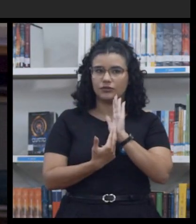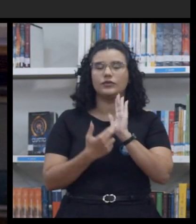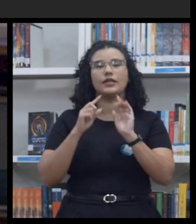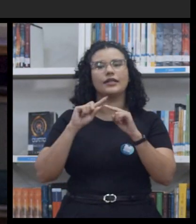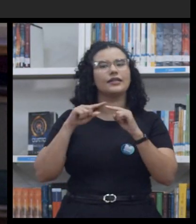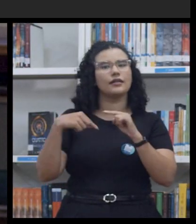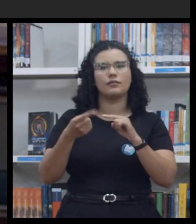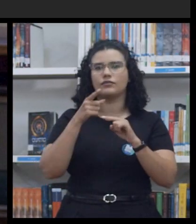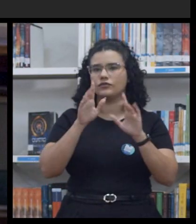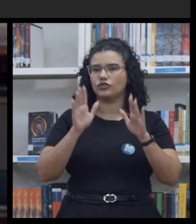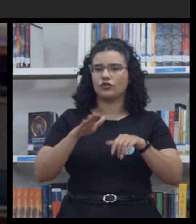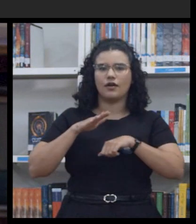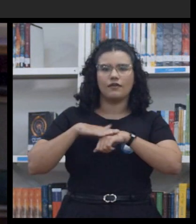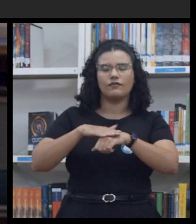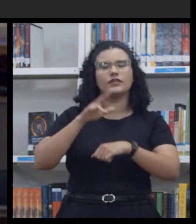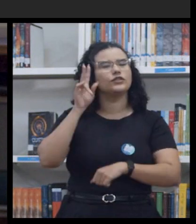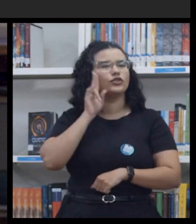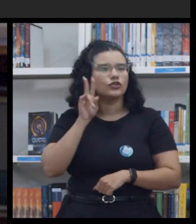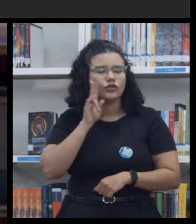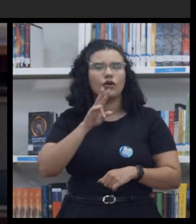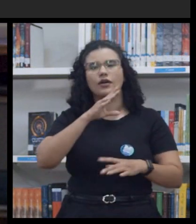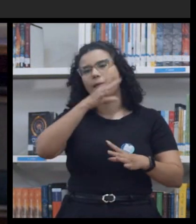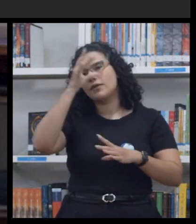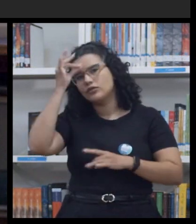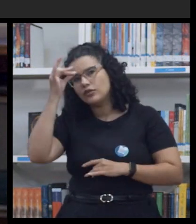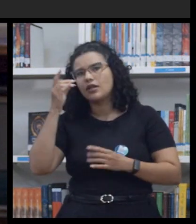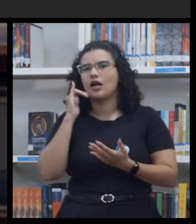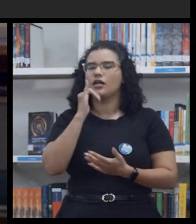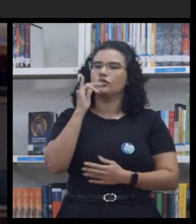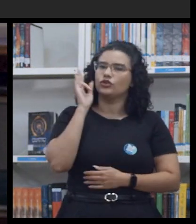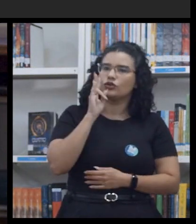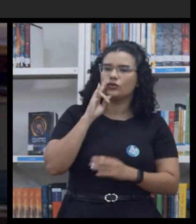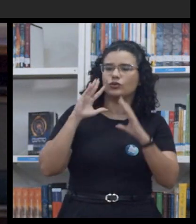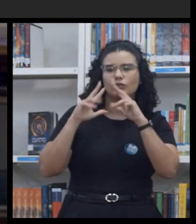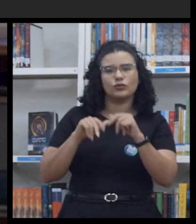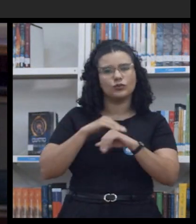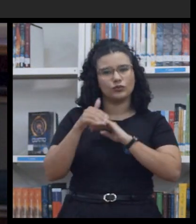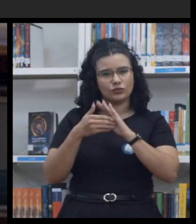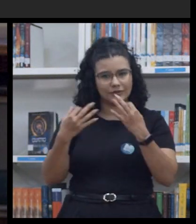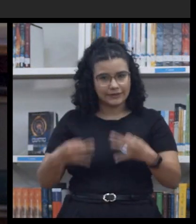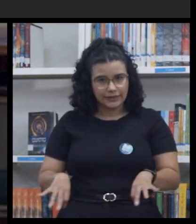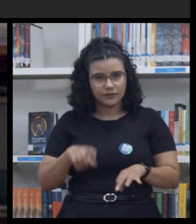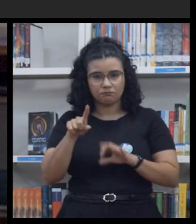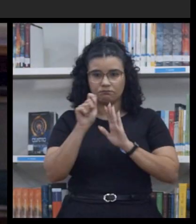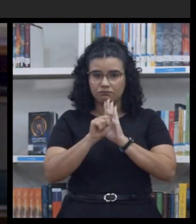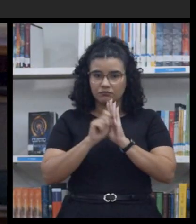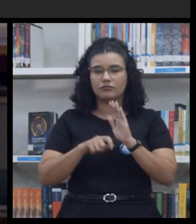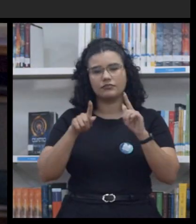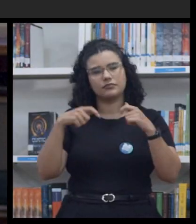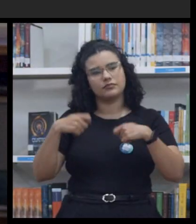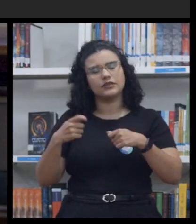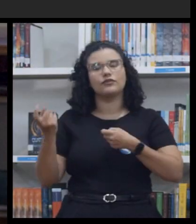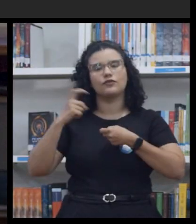que você construiu a história, os personagens, a narrativa, tudo certinho, escreveu, você tem que fazer